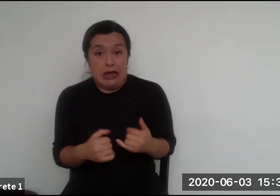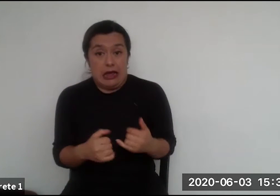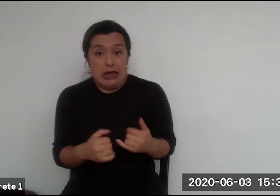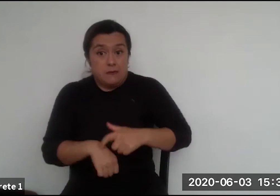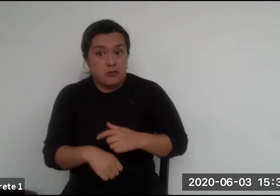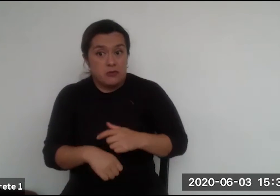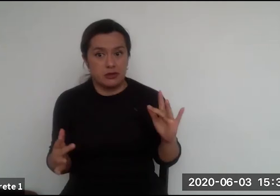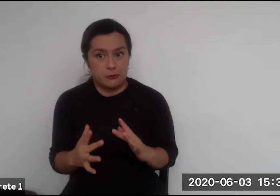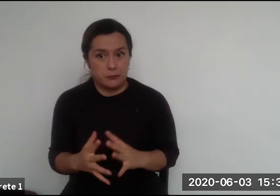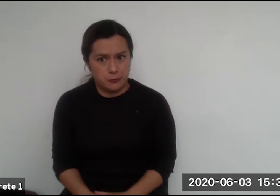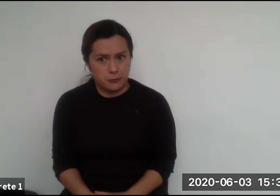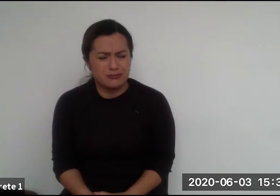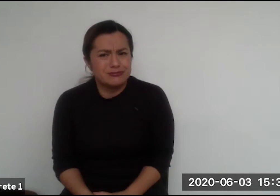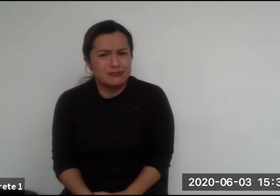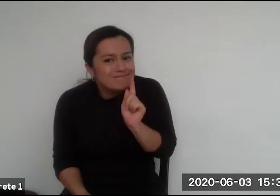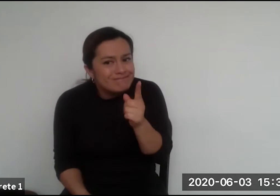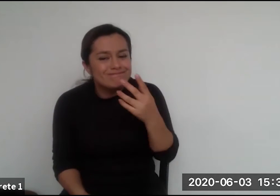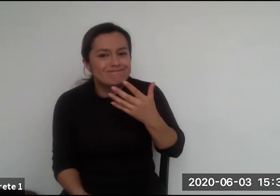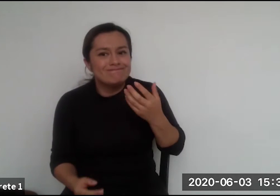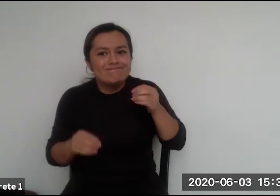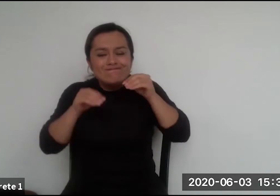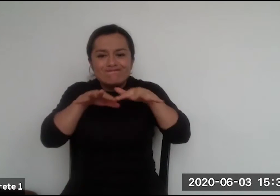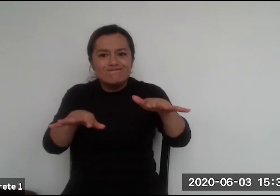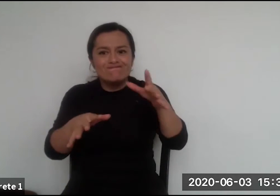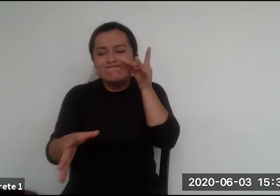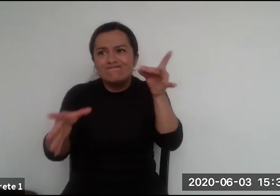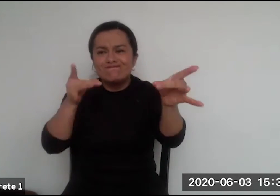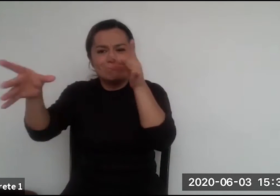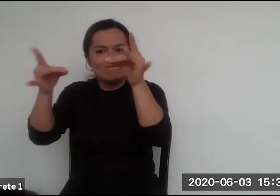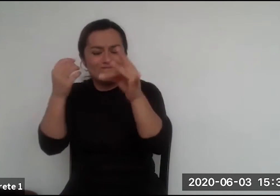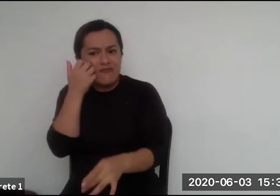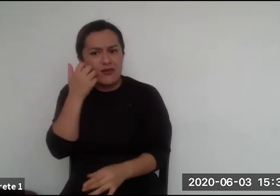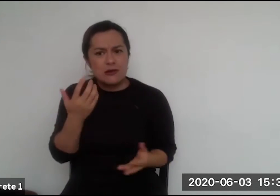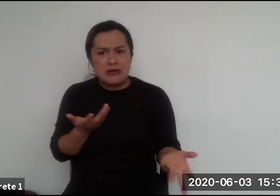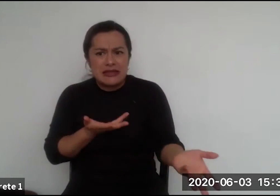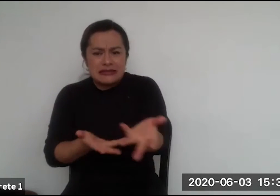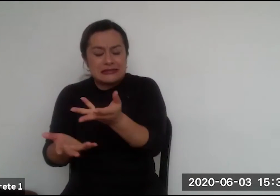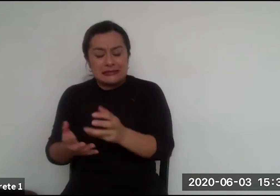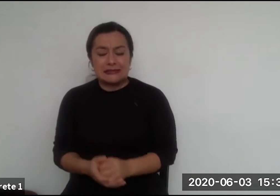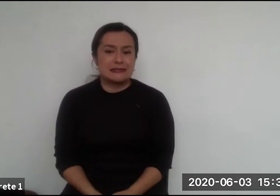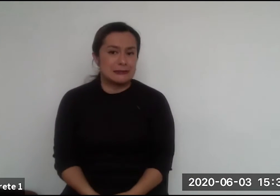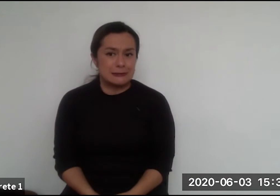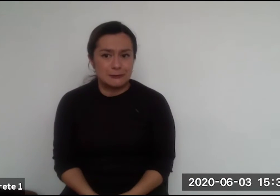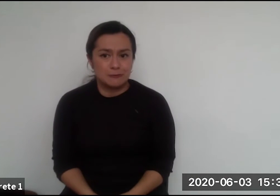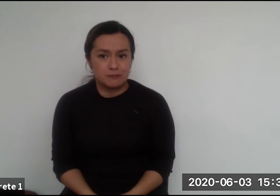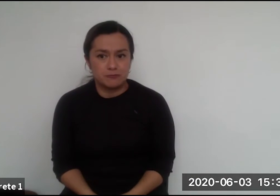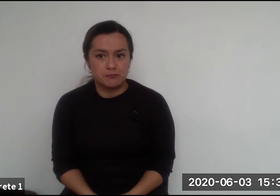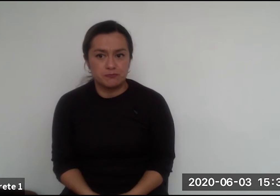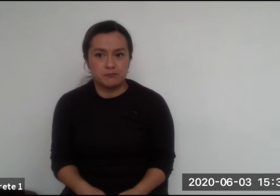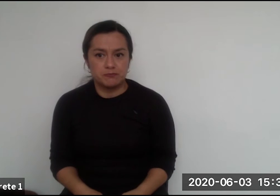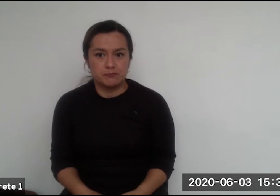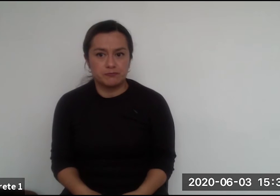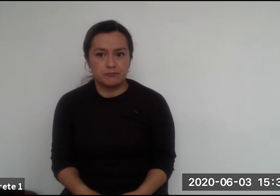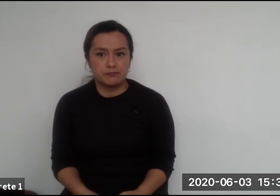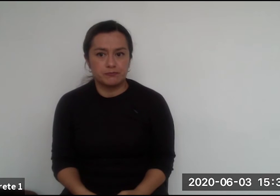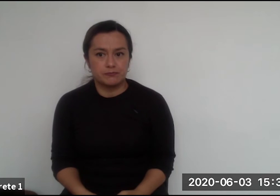tecnociências ainda têm muito pouco consenso sobre a própria natureza do vírus, né?